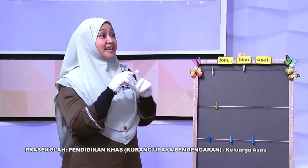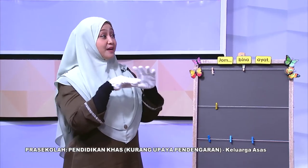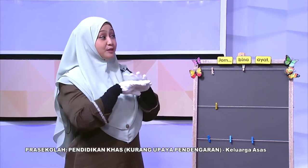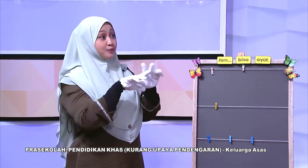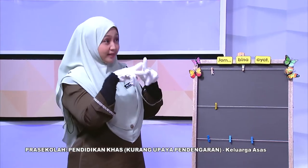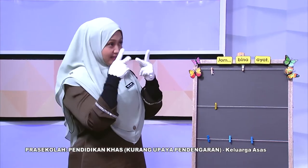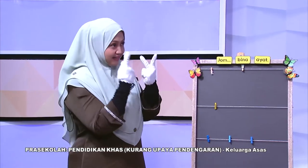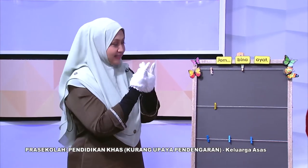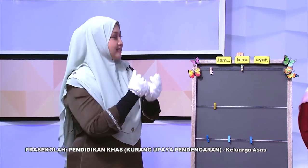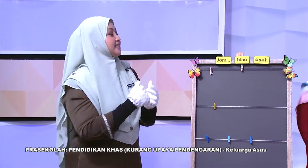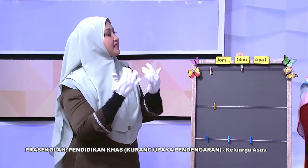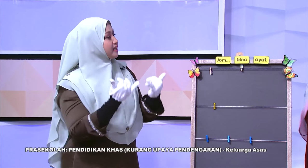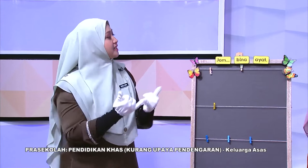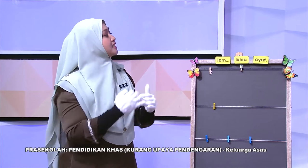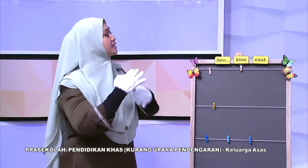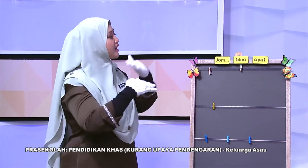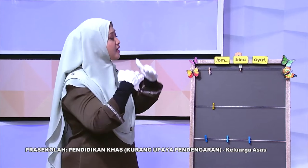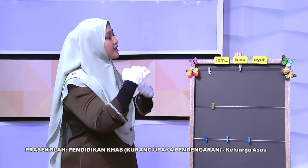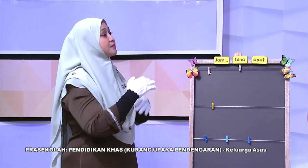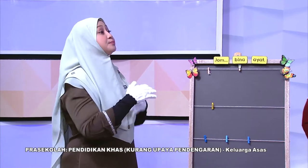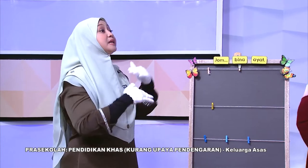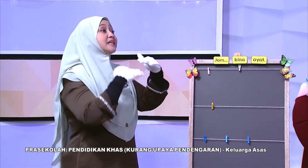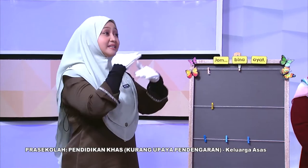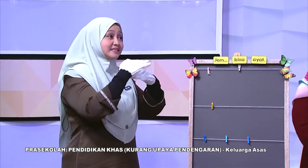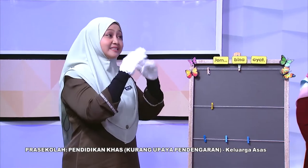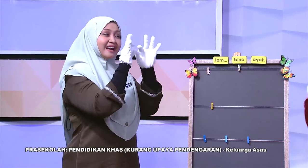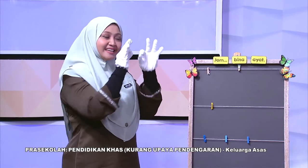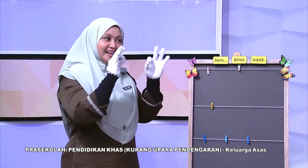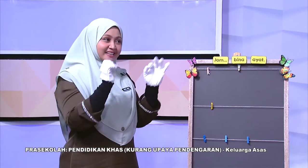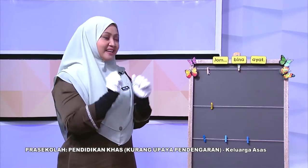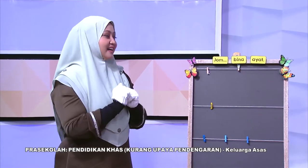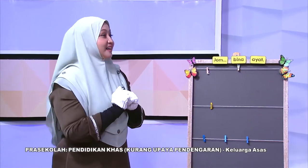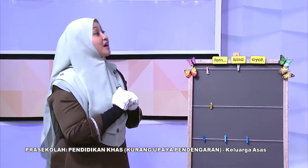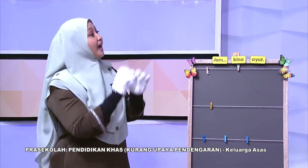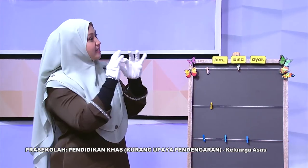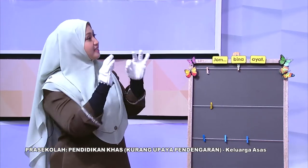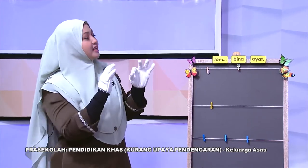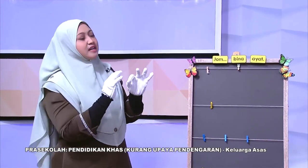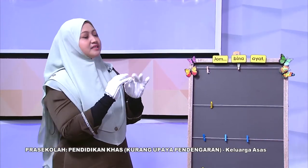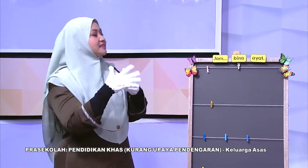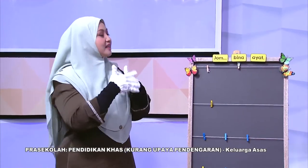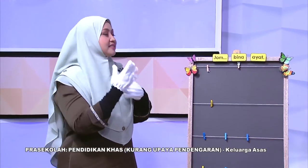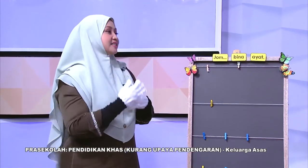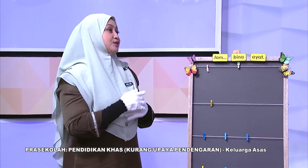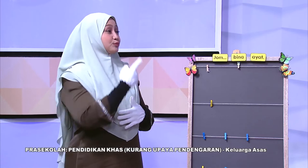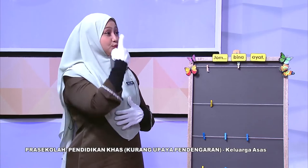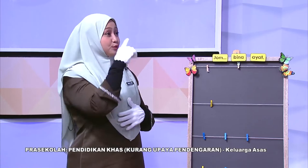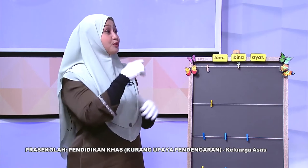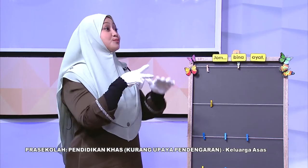dalam keluarga sekarang kita nah Dina Dina Hayek kayaknya enggak Senang saja untuk